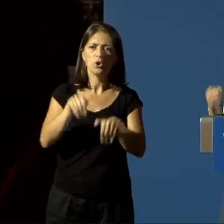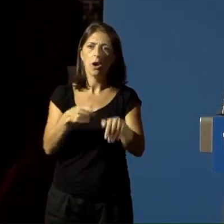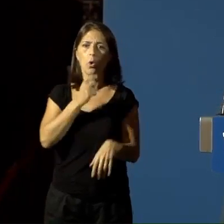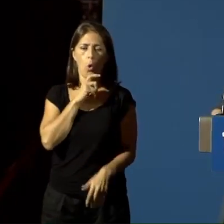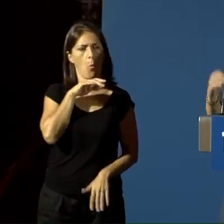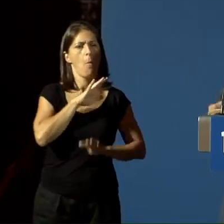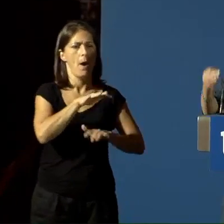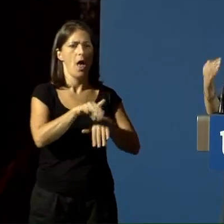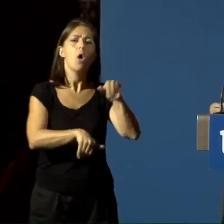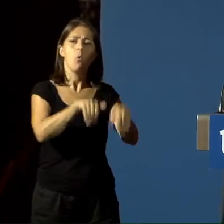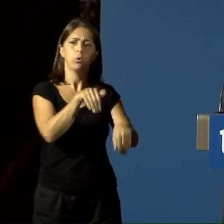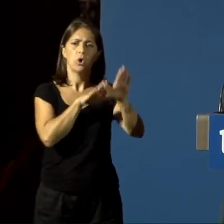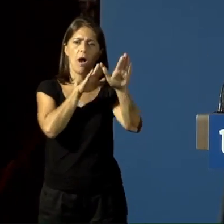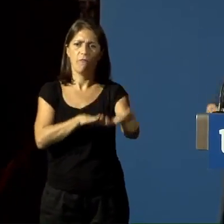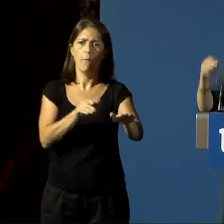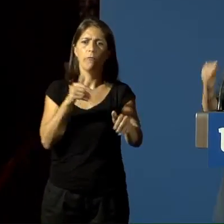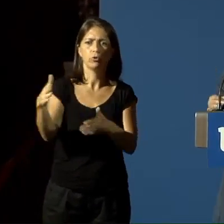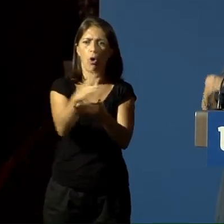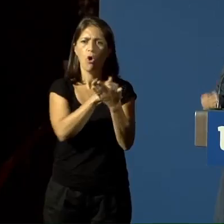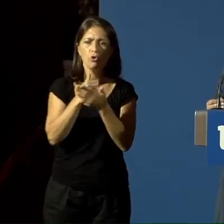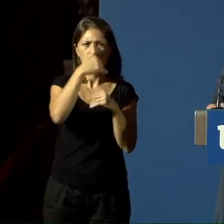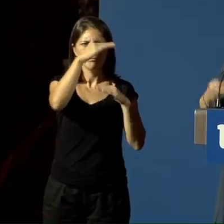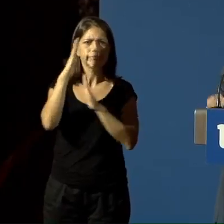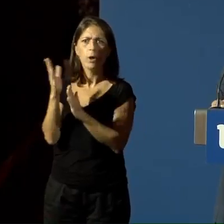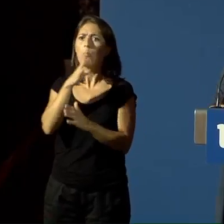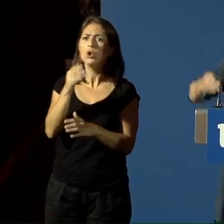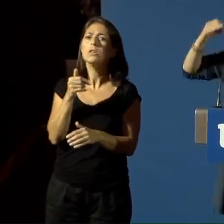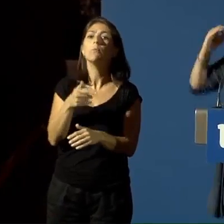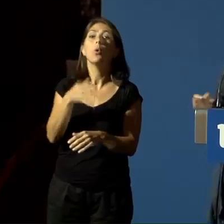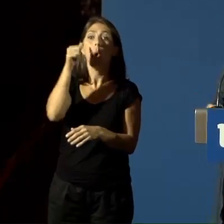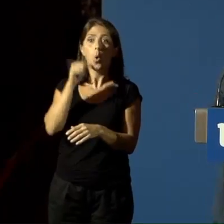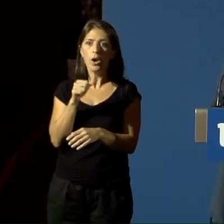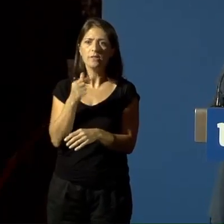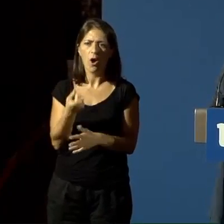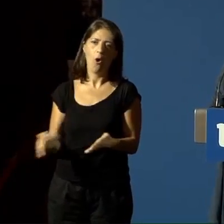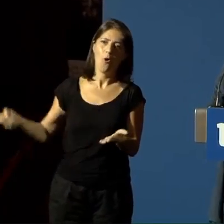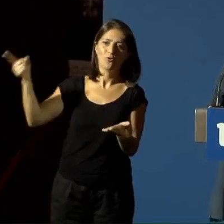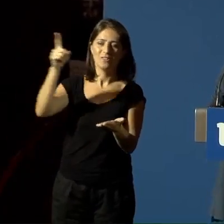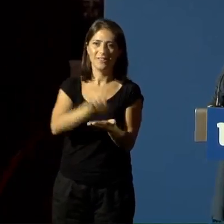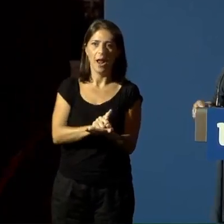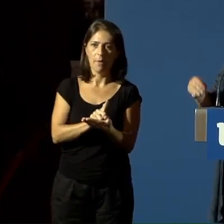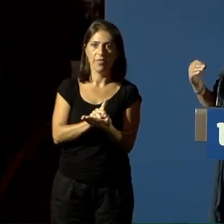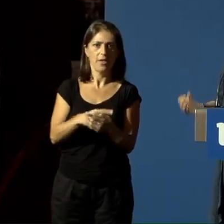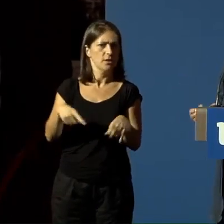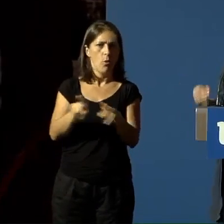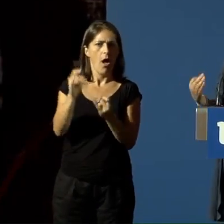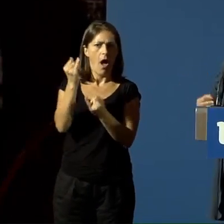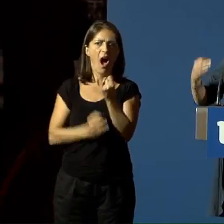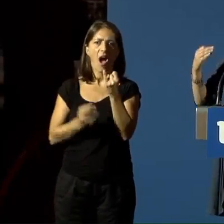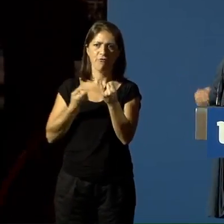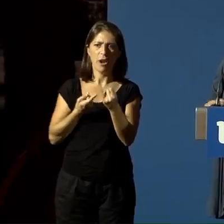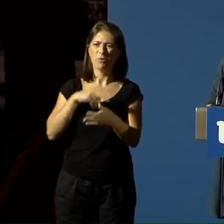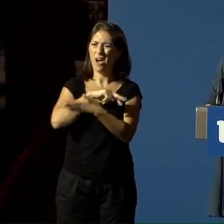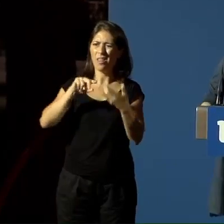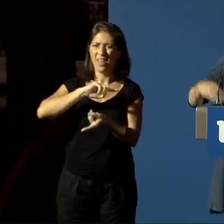en Marea. Hai futuro para todas, hai futuro porque Ourense, unha vez máis, vai ser decisiva para